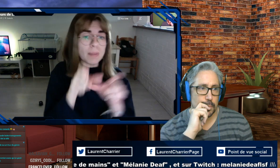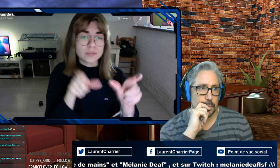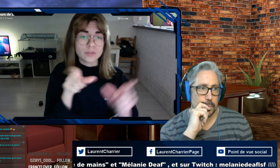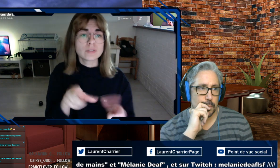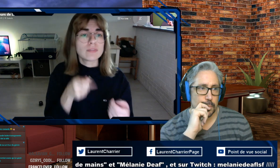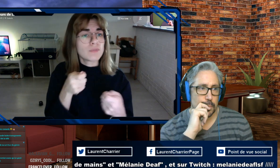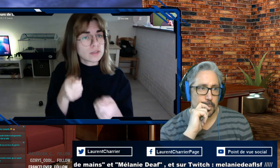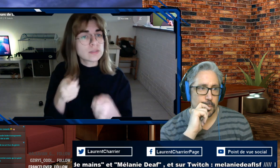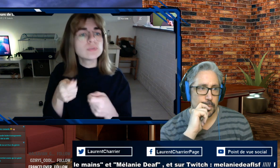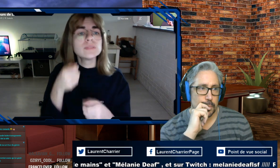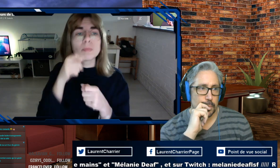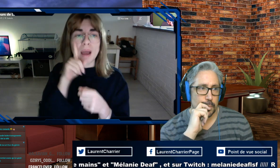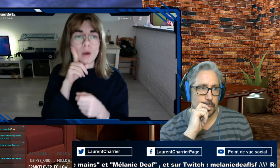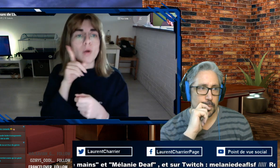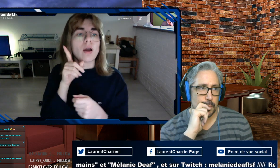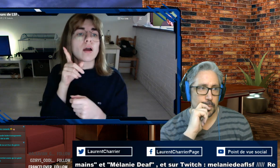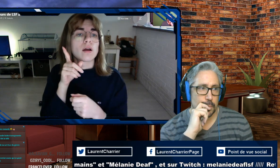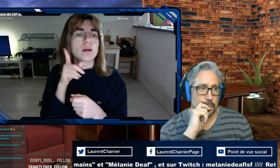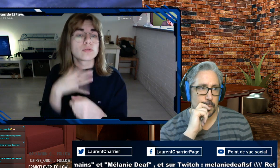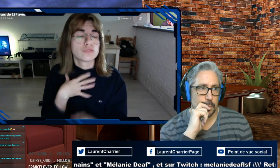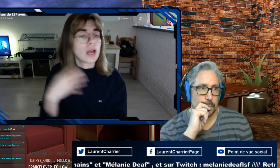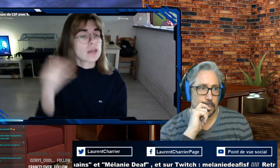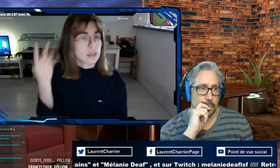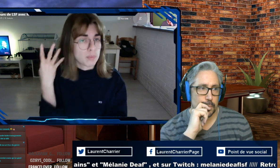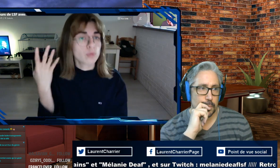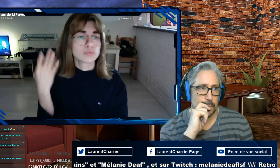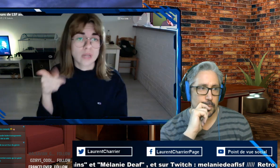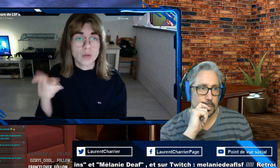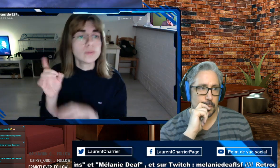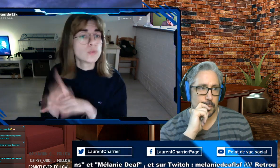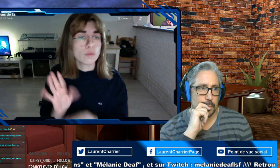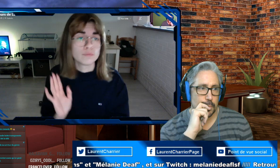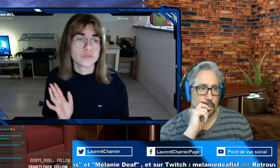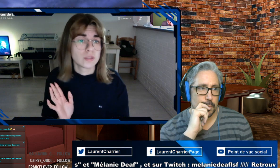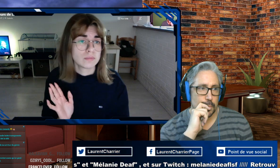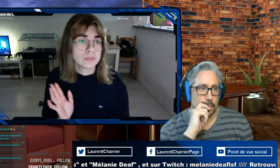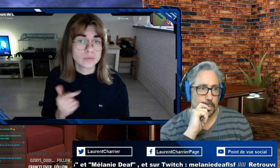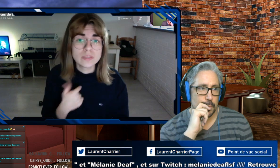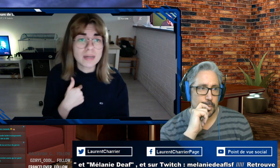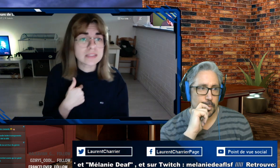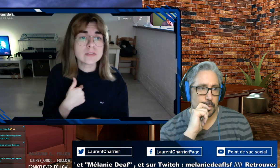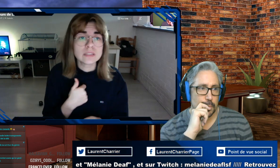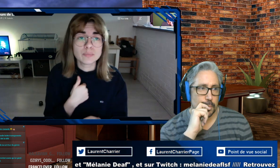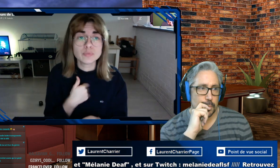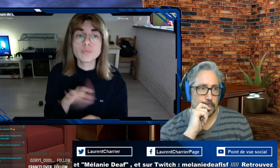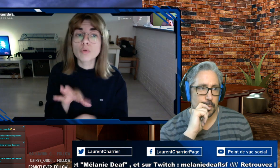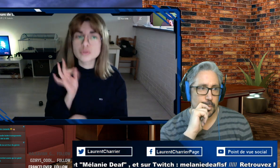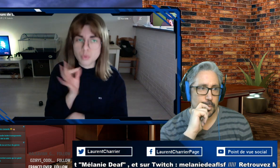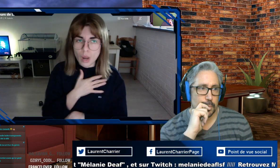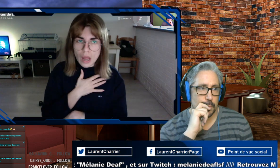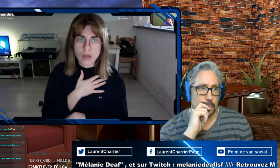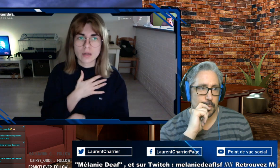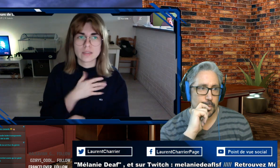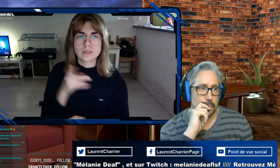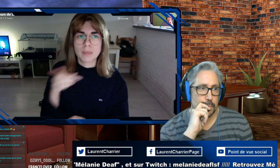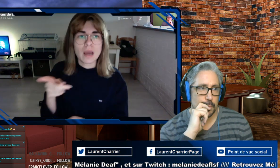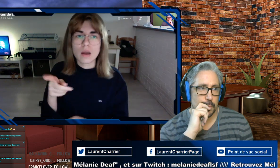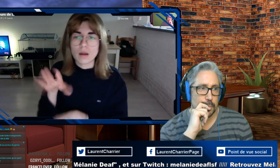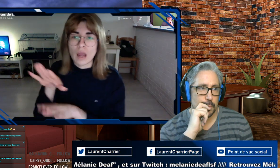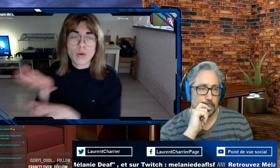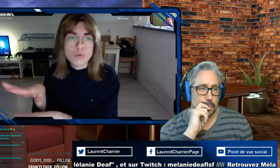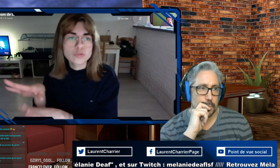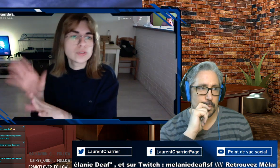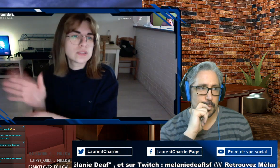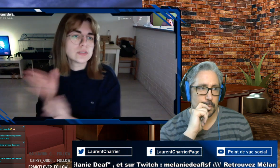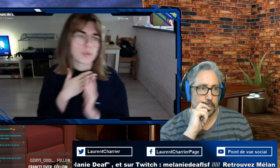les mêmes personnes avaient forcé aussi les parents que j'ai un implant. Putain, eux, ils ont refusé. Ils me disent, bah, t'es plus mon choix. T'es pas